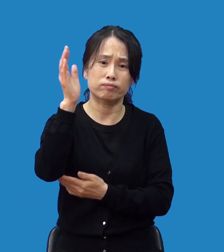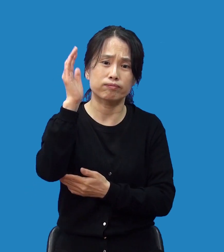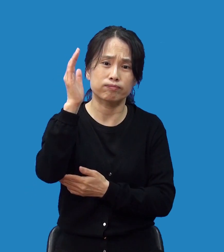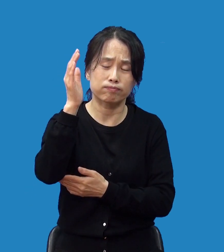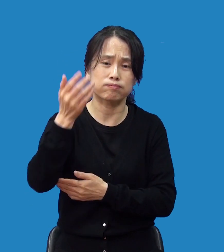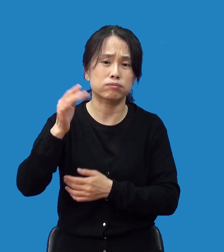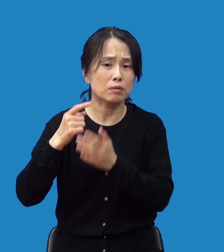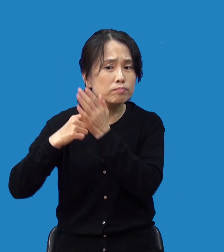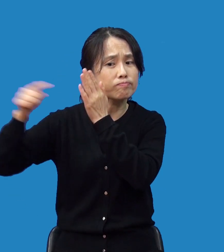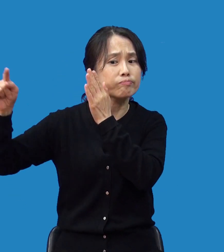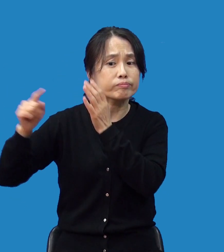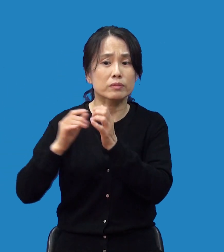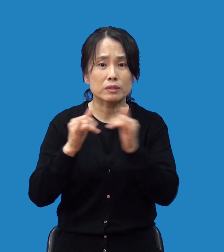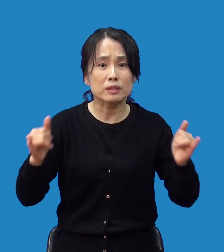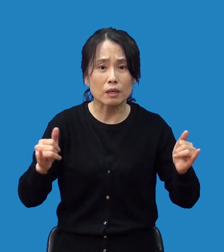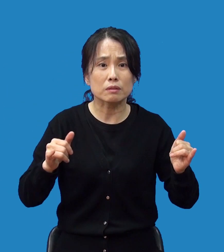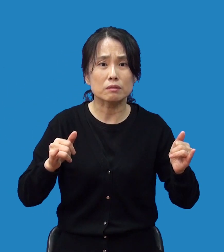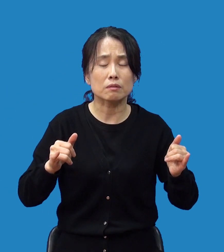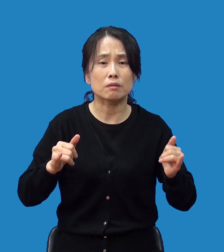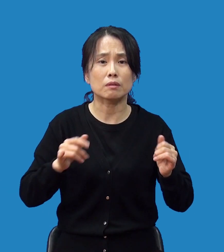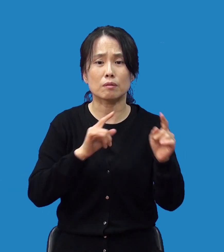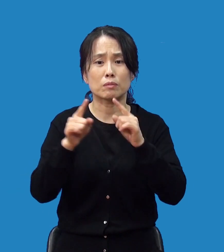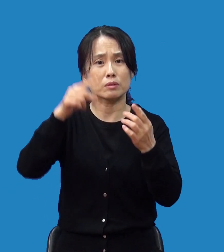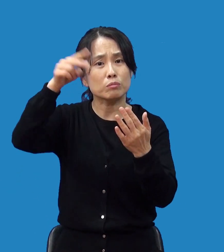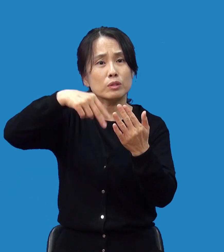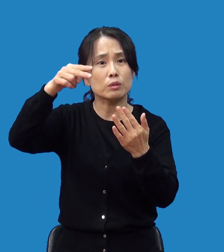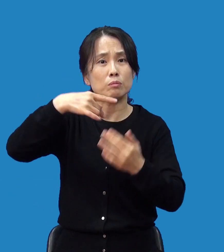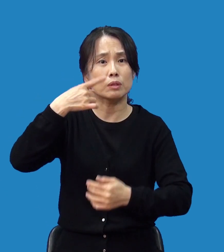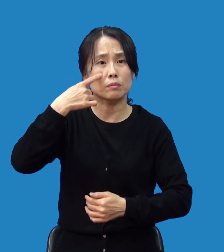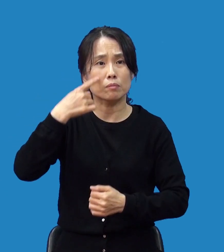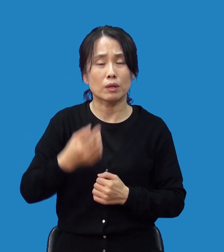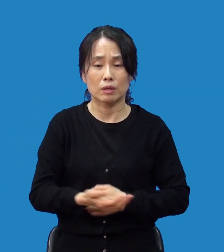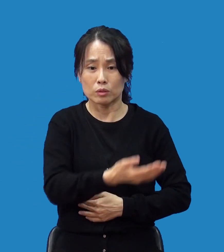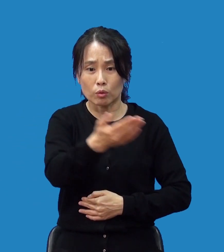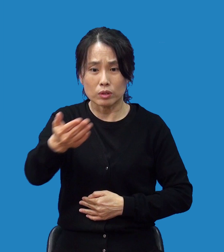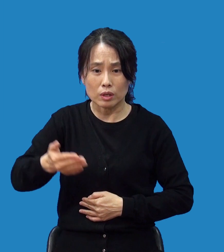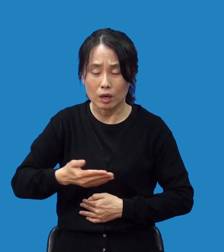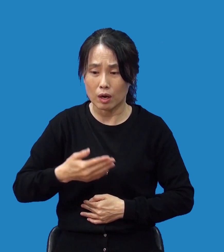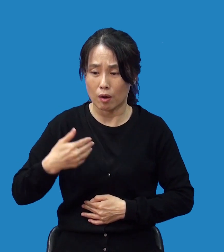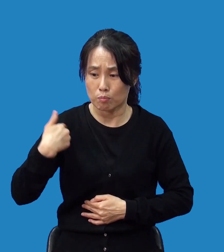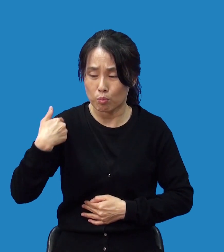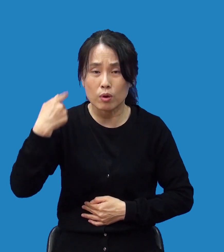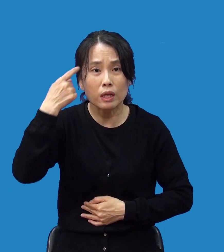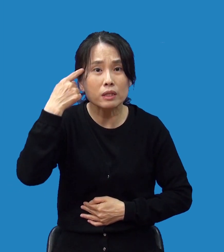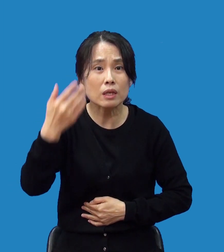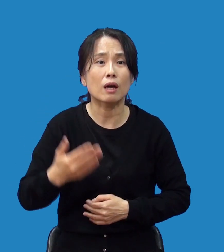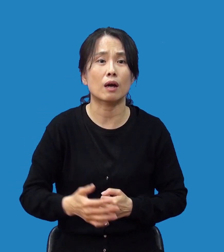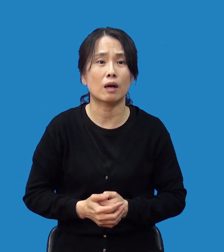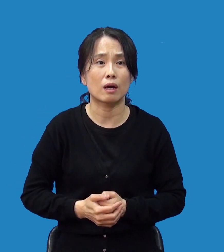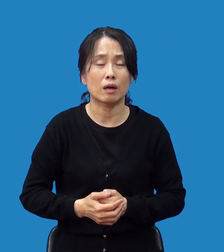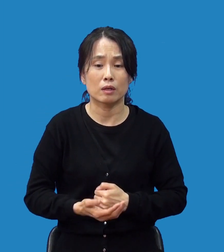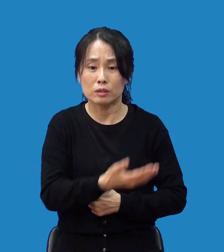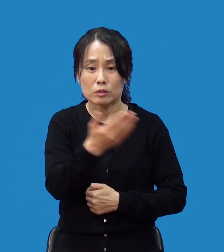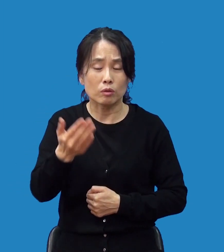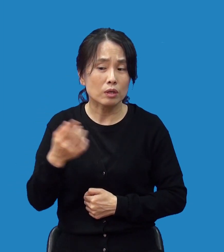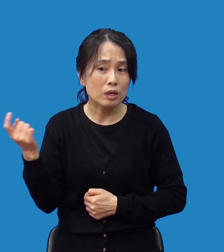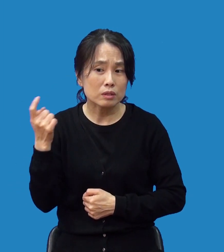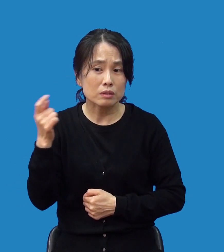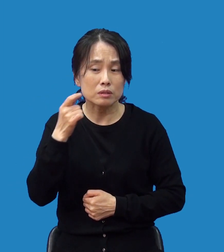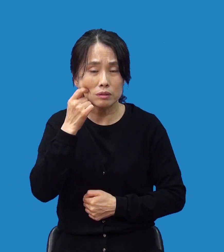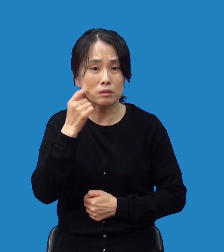이렇게 말씀합니다. 우리 함께 같이 읽어보겠습니다. 너희가 알지 못하였느냐? 너희가